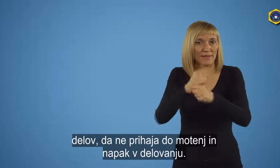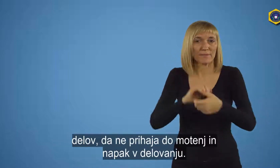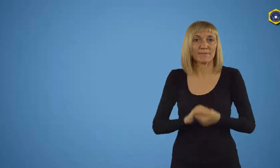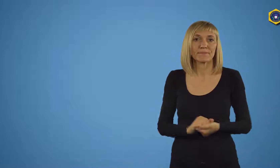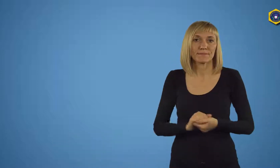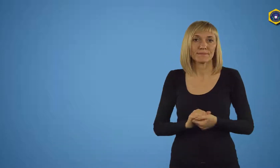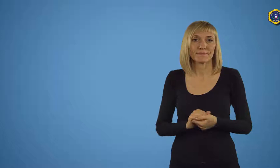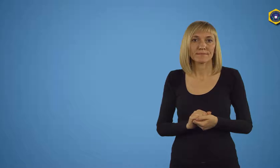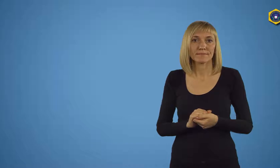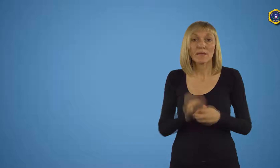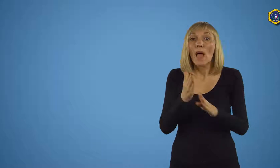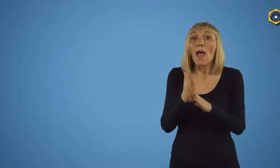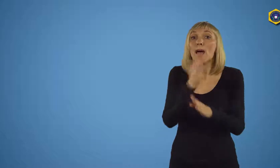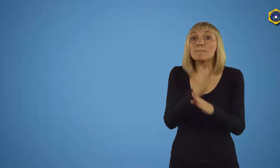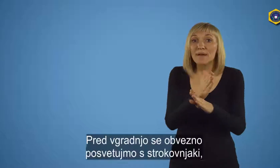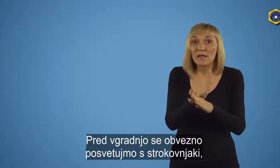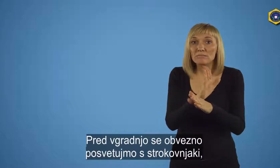delovanju.